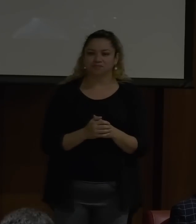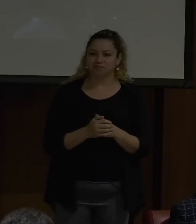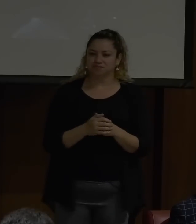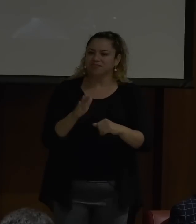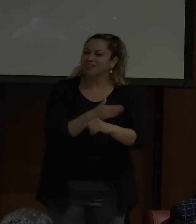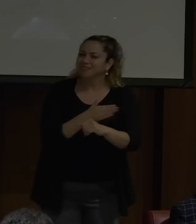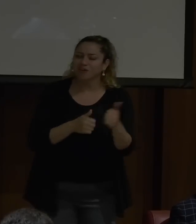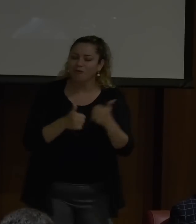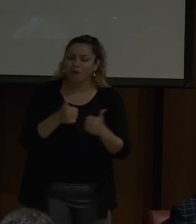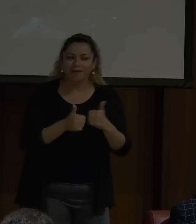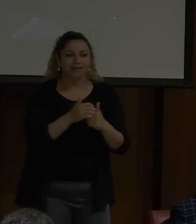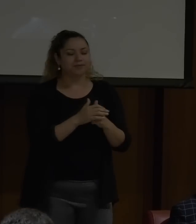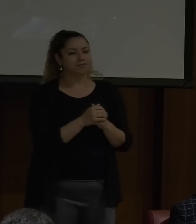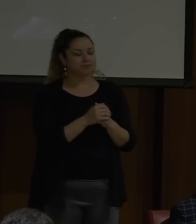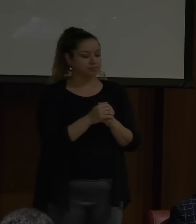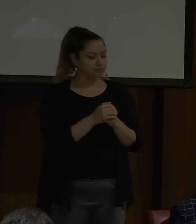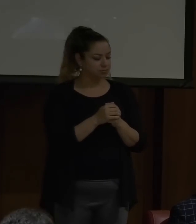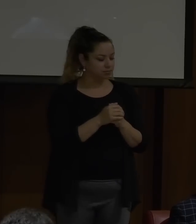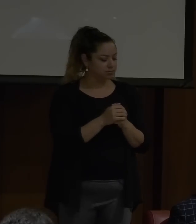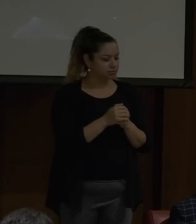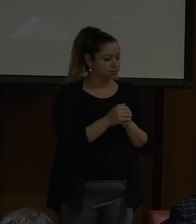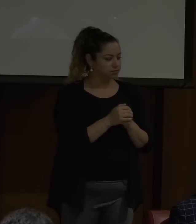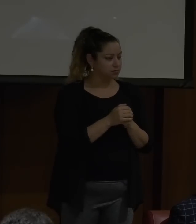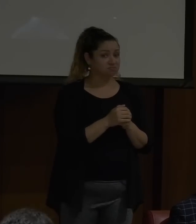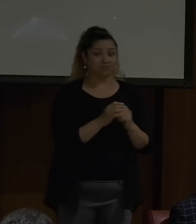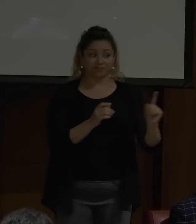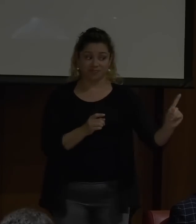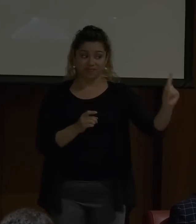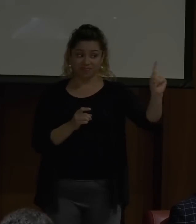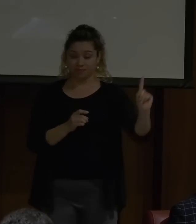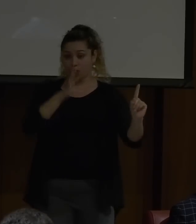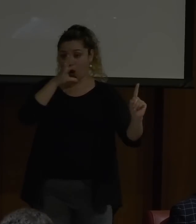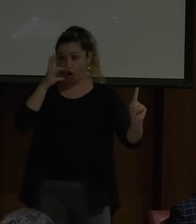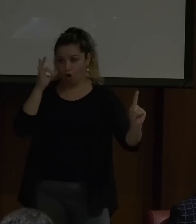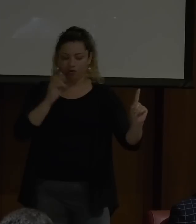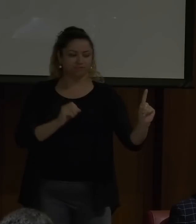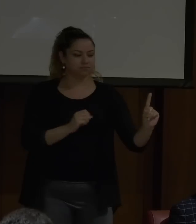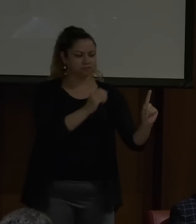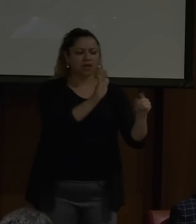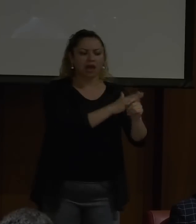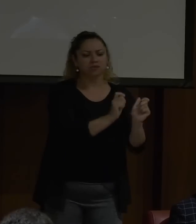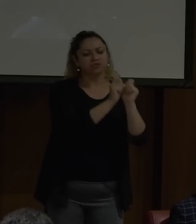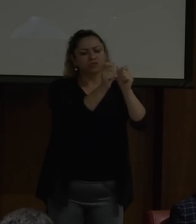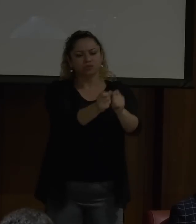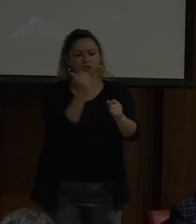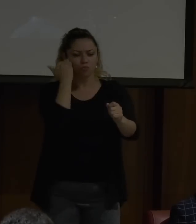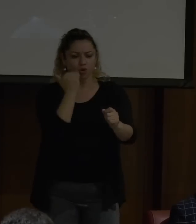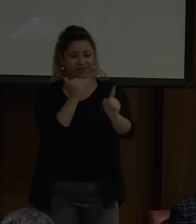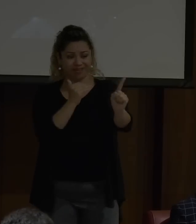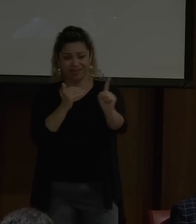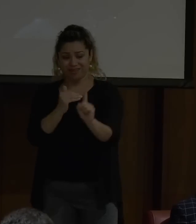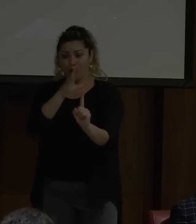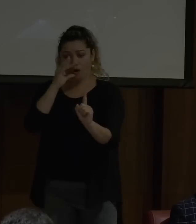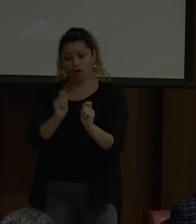Simón Sala le sacó son Elvirita y Rafael hizo un paseo a Marina, Emilianito